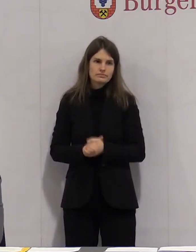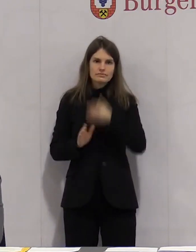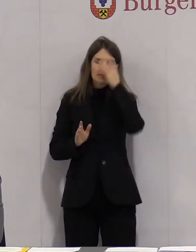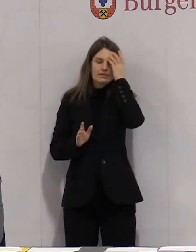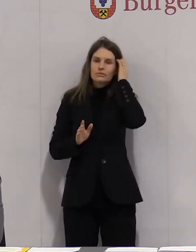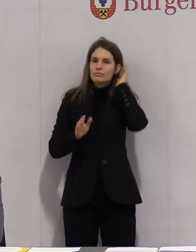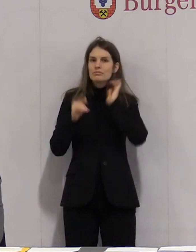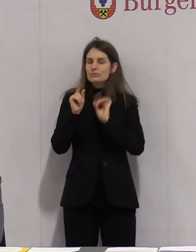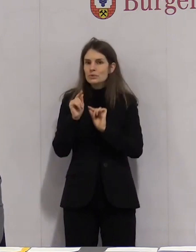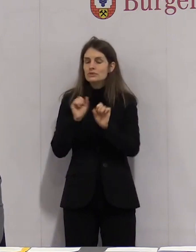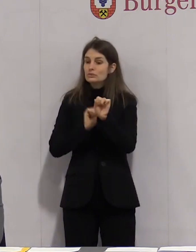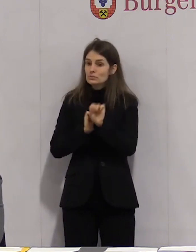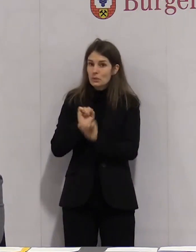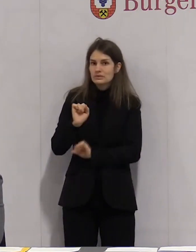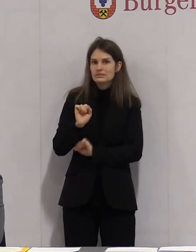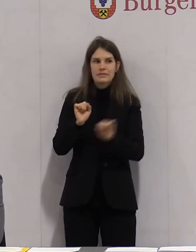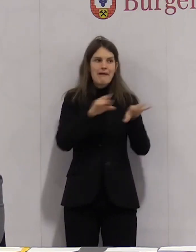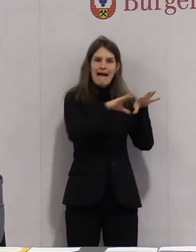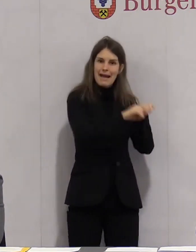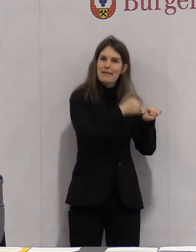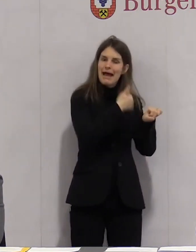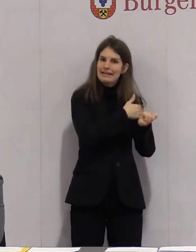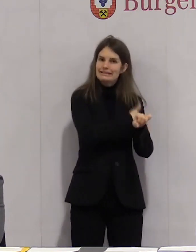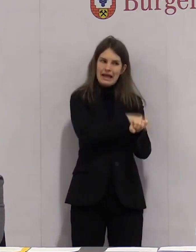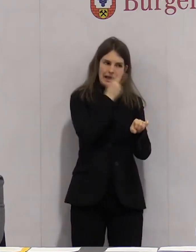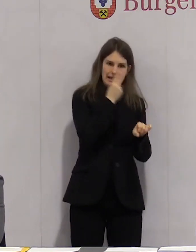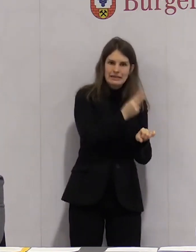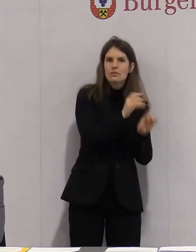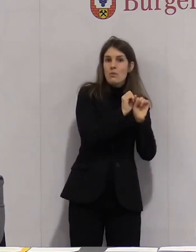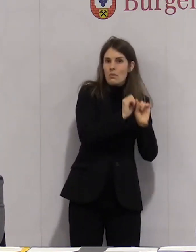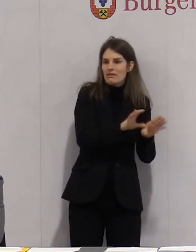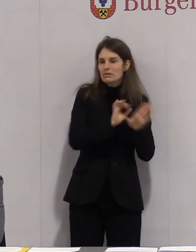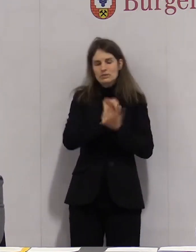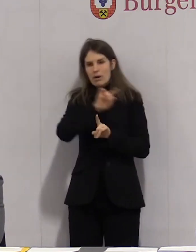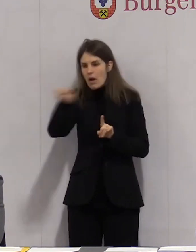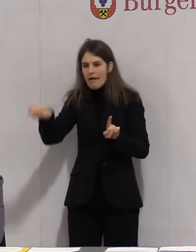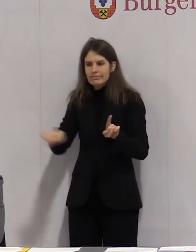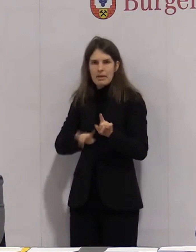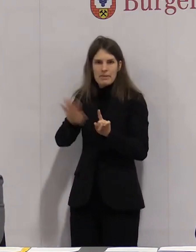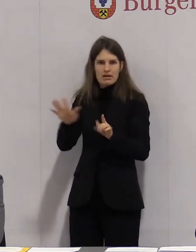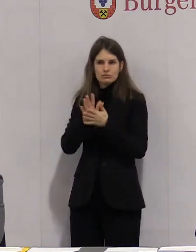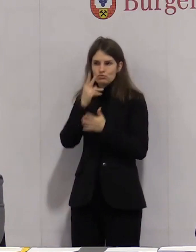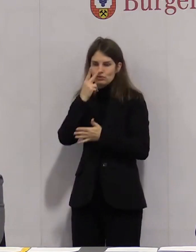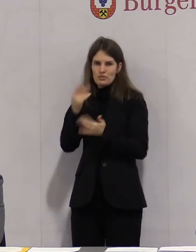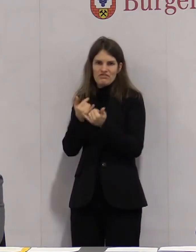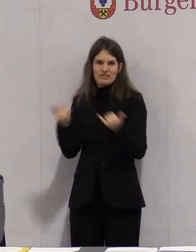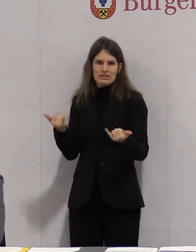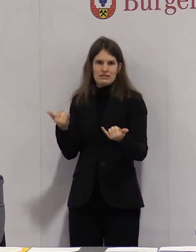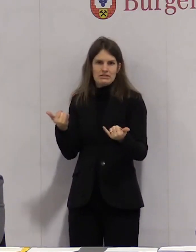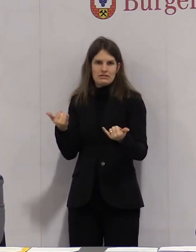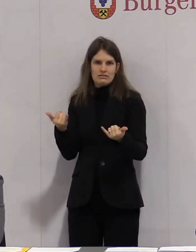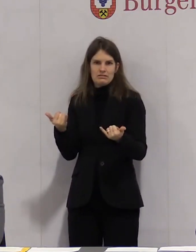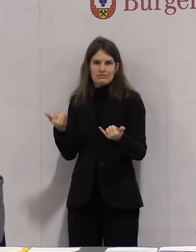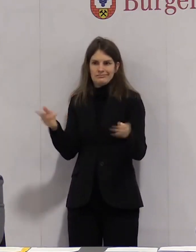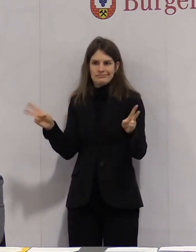umhin uns auch mit themen außerhalb der einmal zu beschäftigen uns zu überlegen wie wir hier die infektions lage